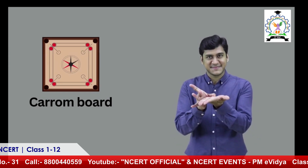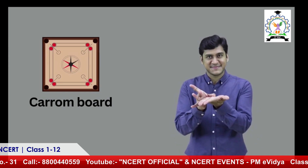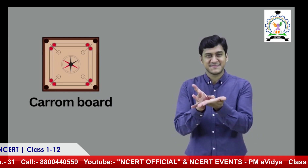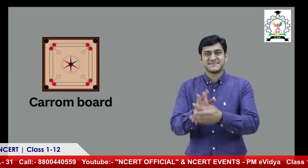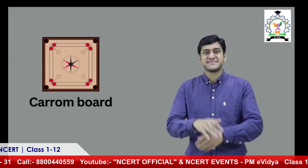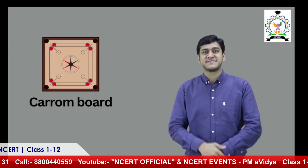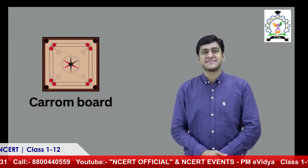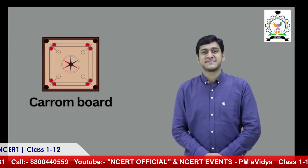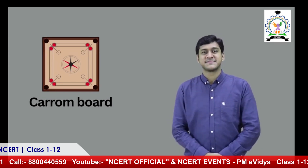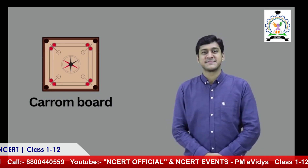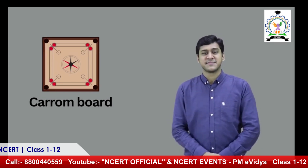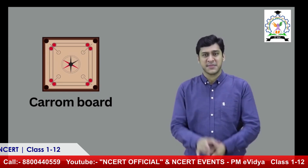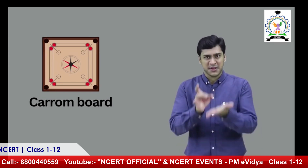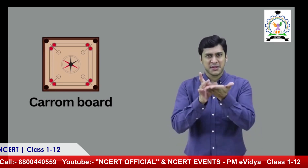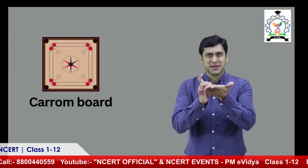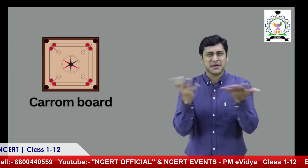कैरम बोर्ड।